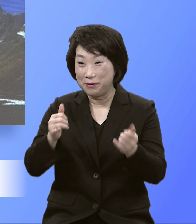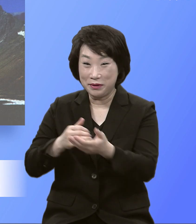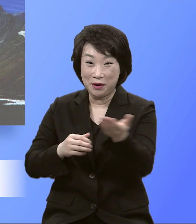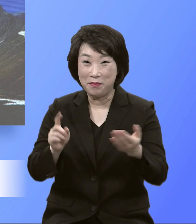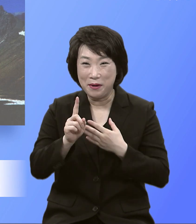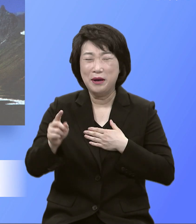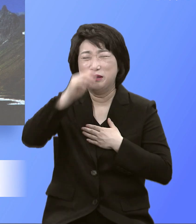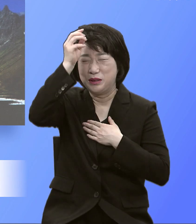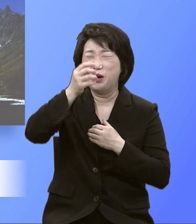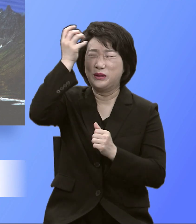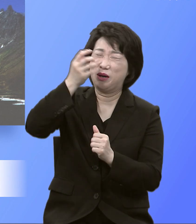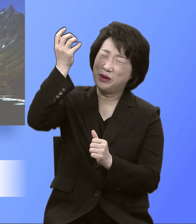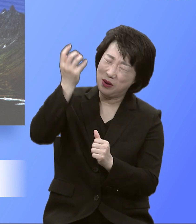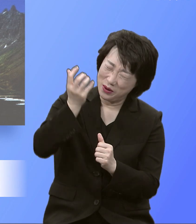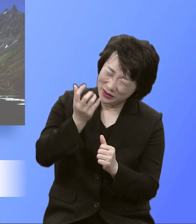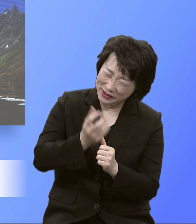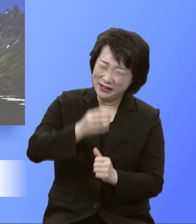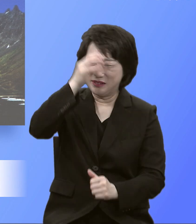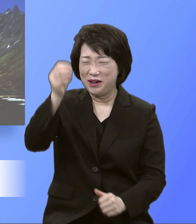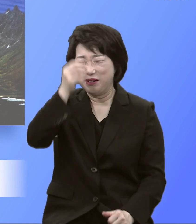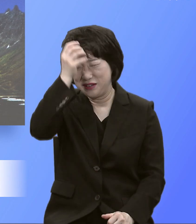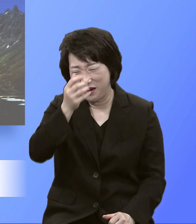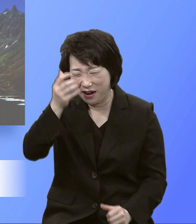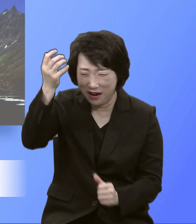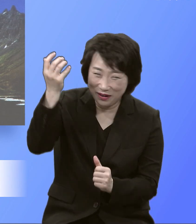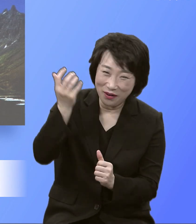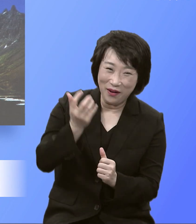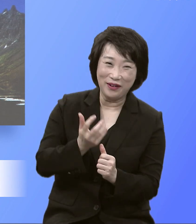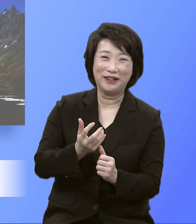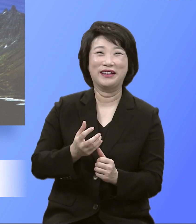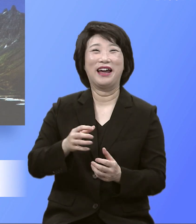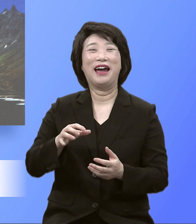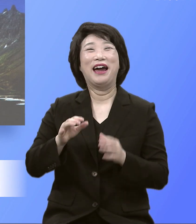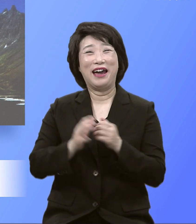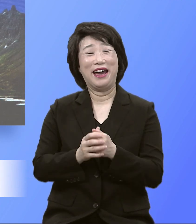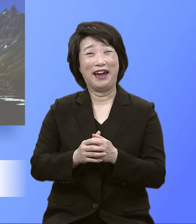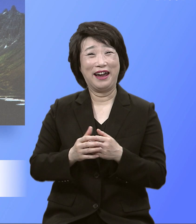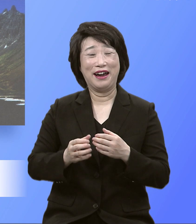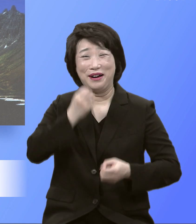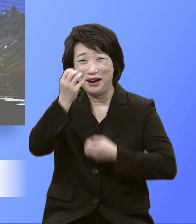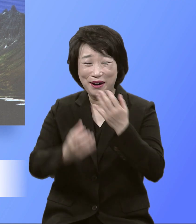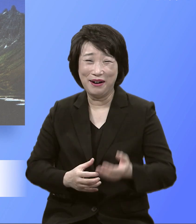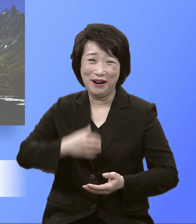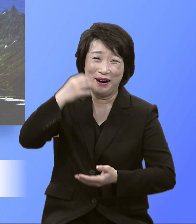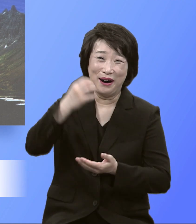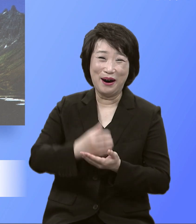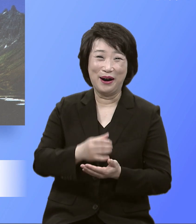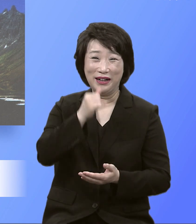성령이 오셨네 막 난리가 나. 막 수다 떠느라고 그냥